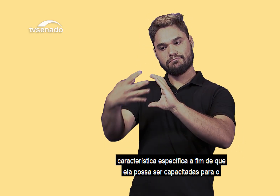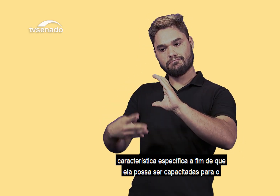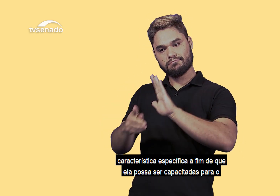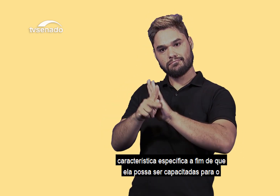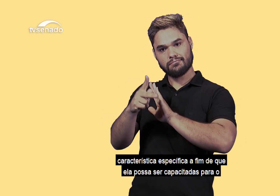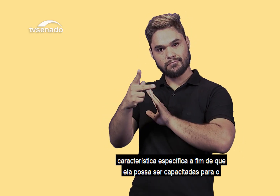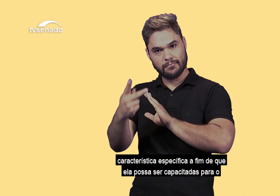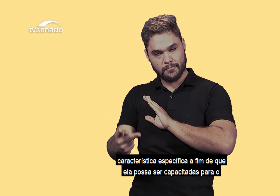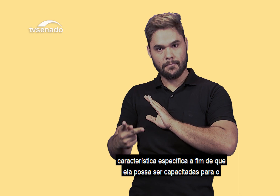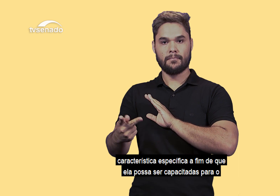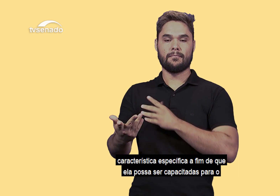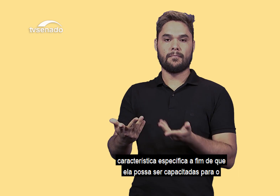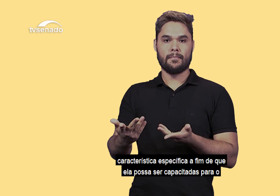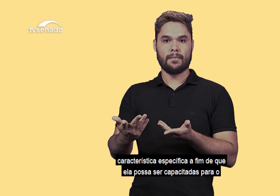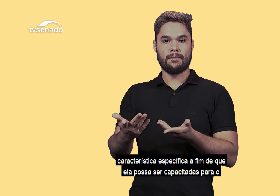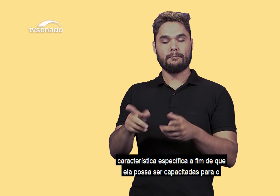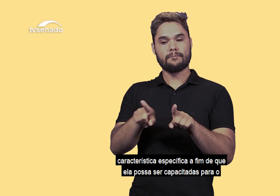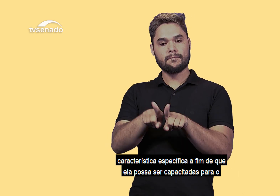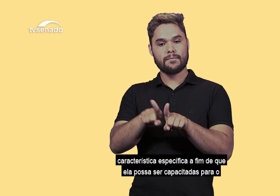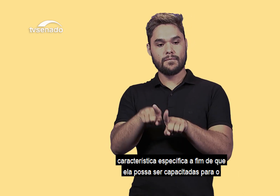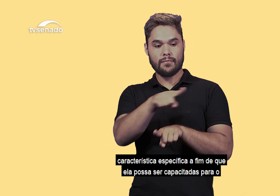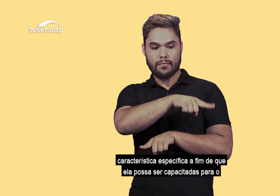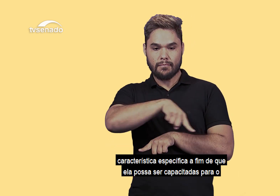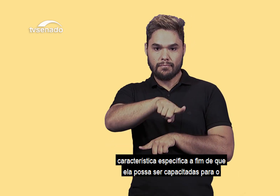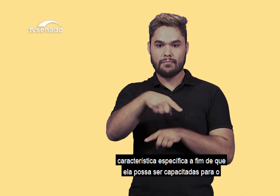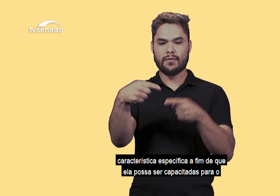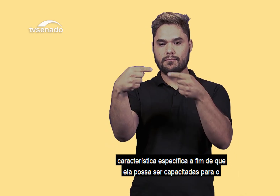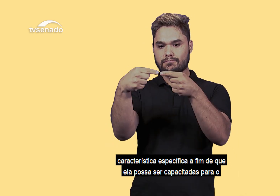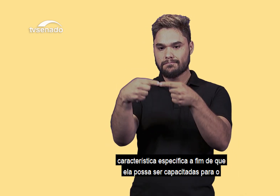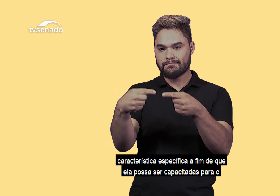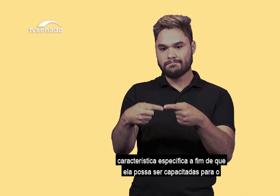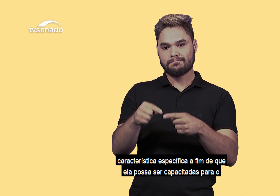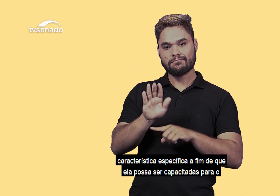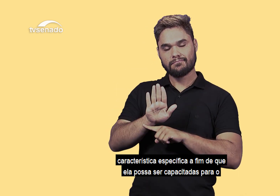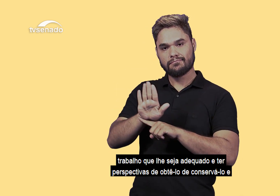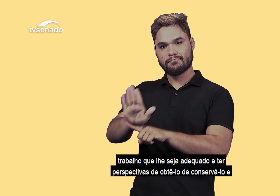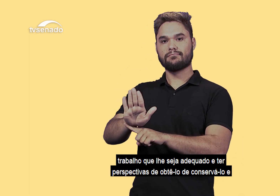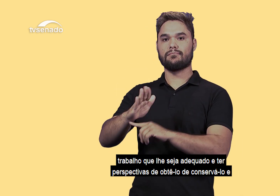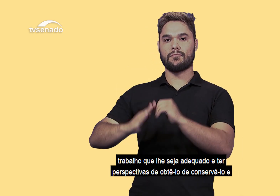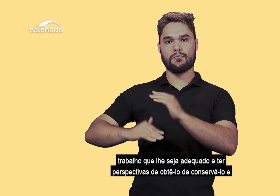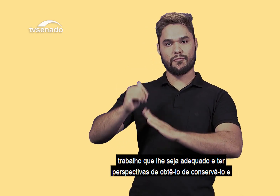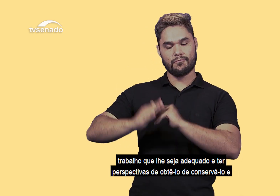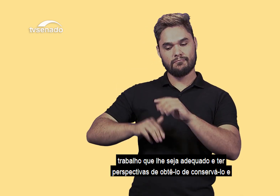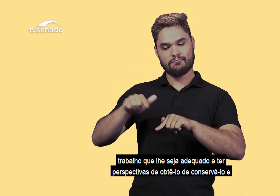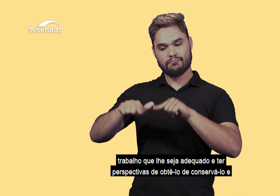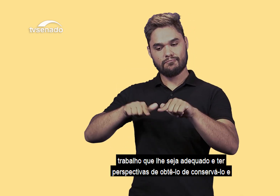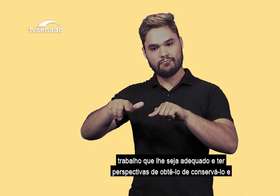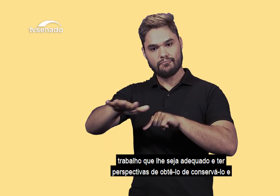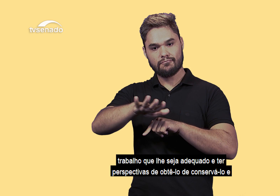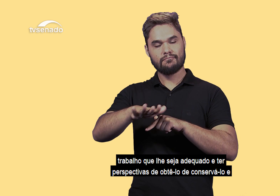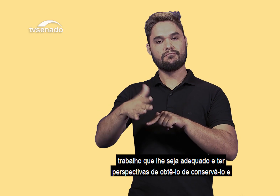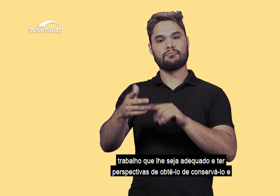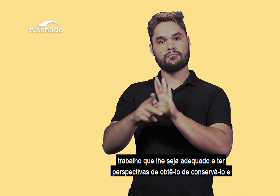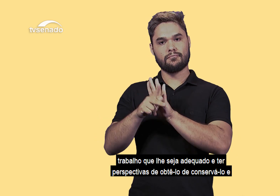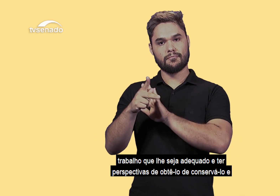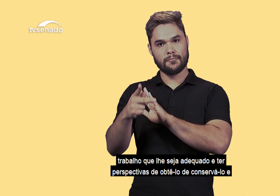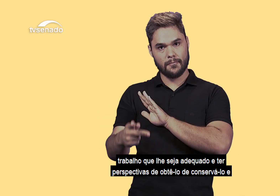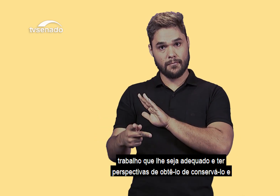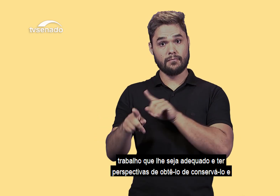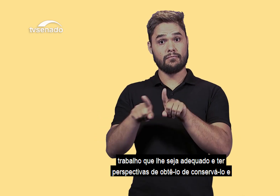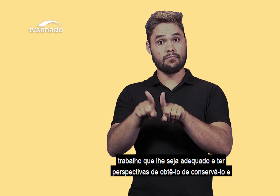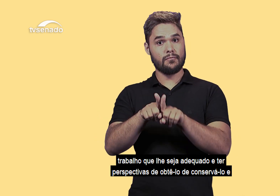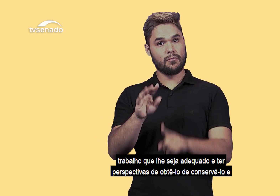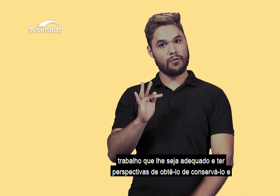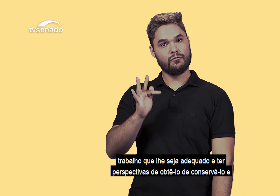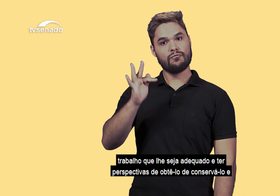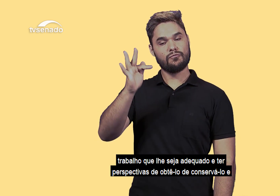de sua característica específica, a fim de que ela possa ser capacitada para trabalho que lhe seja adequado e ter